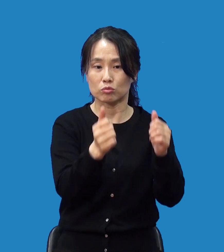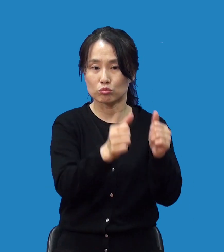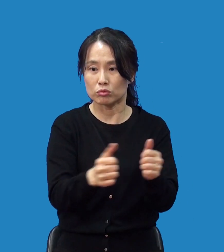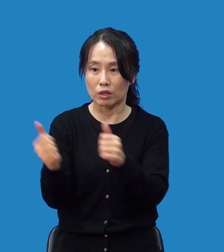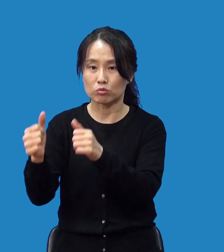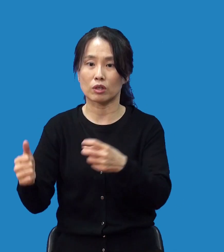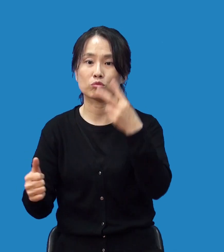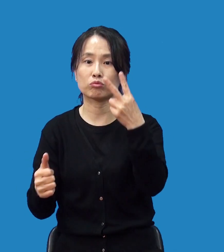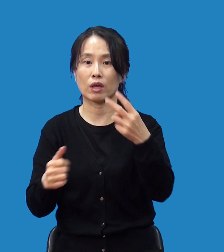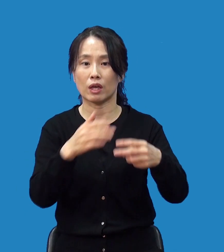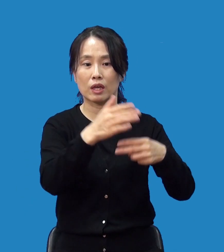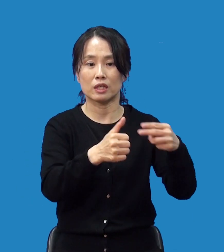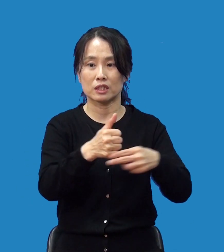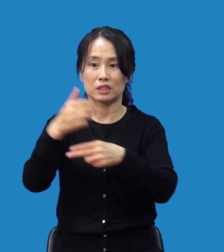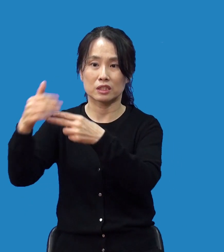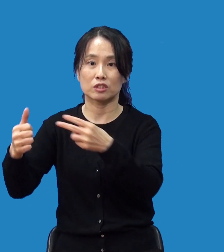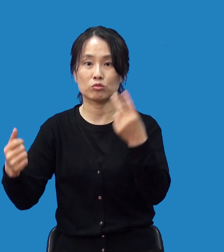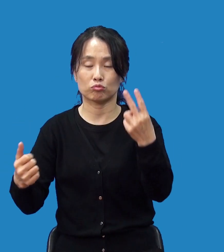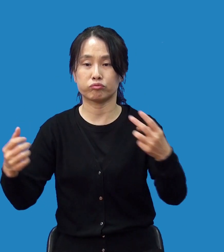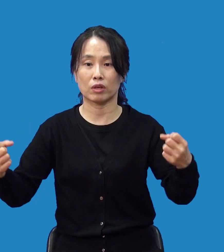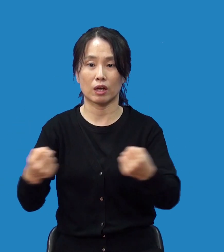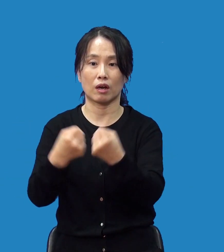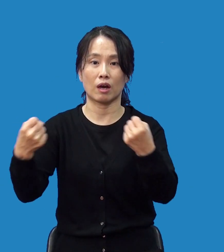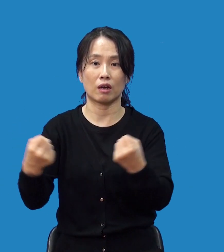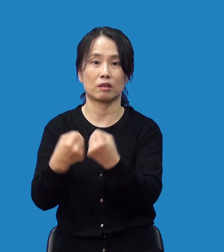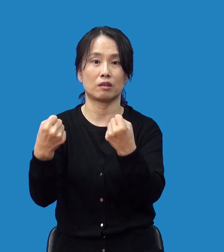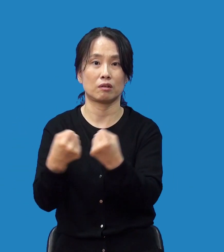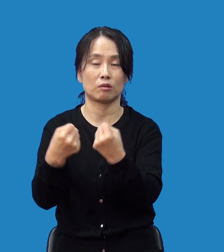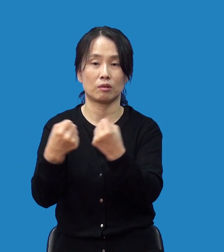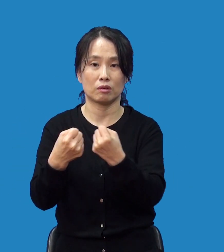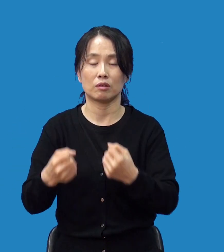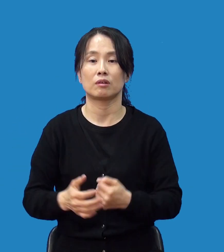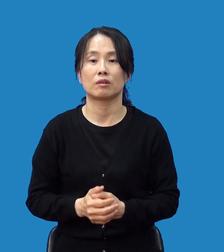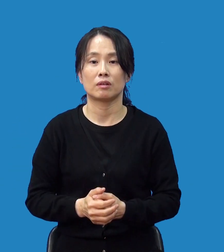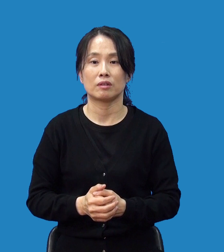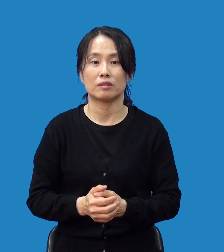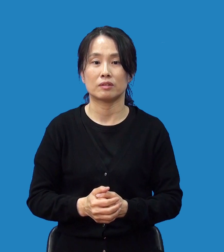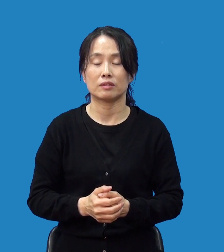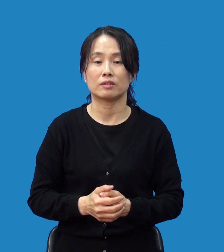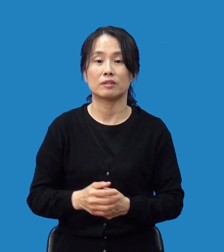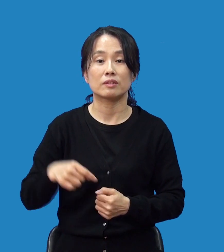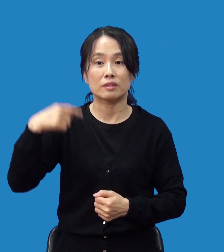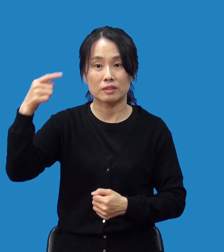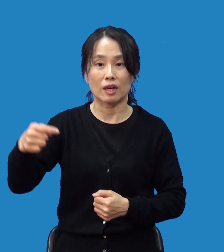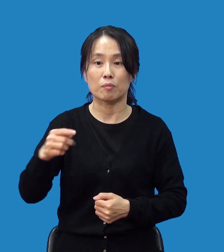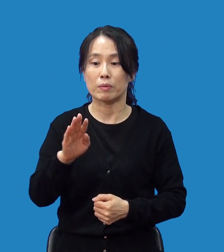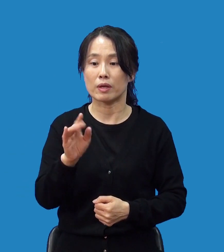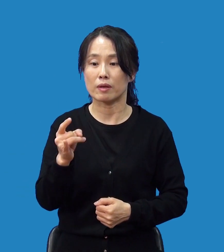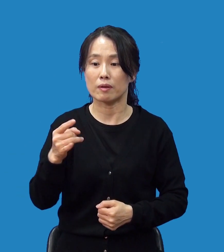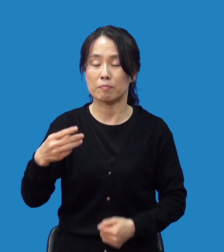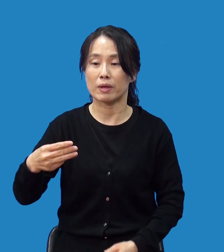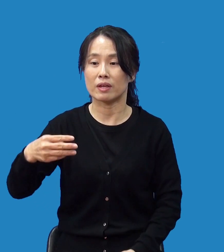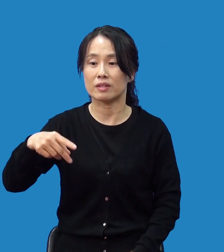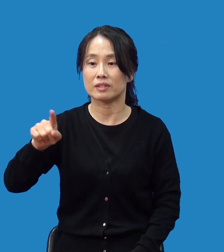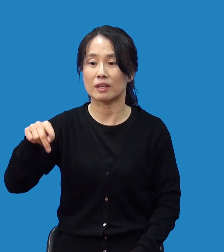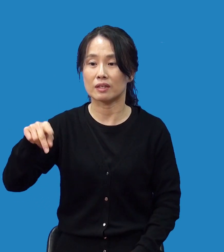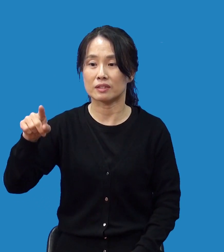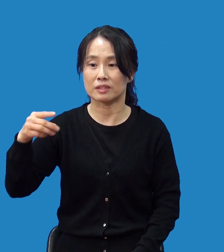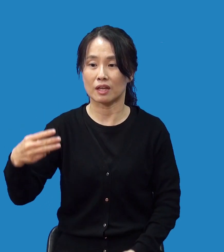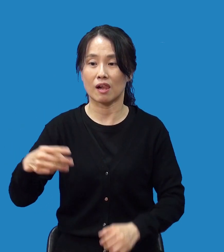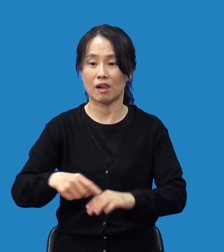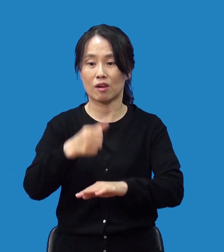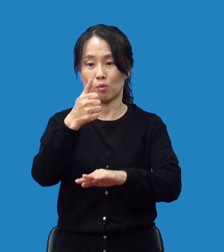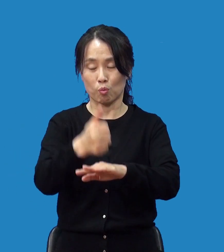그러다 보니 이 나보니두스의 아들 벨사살 왕이 즉위해서 통치하는 때가 되었을